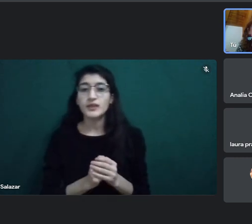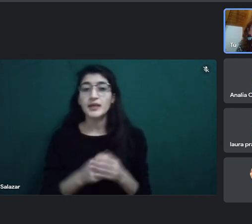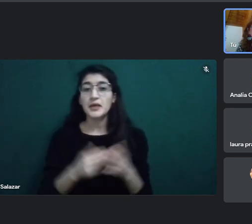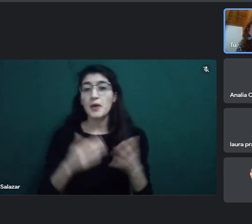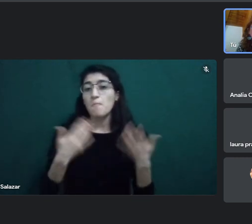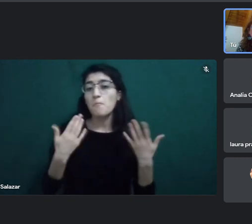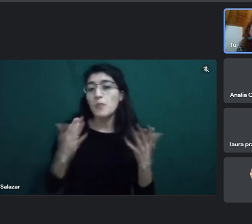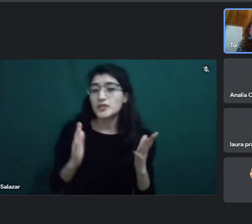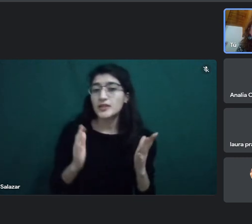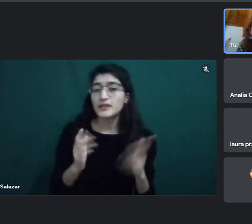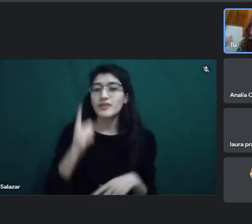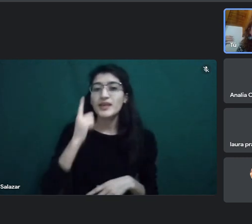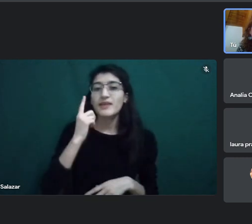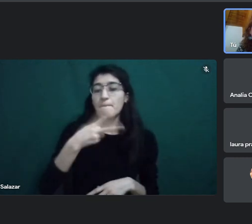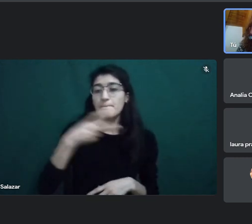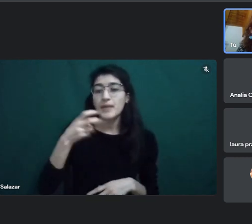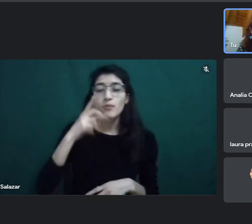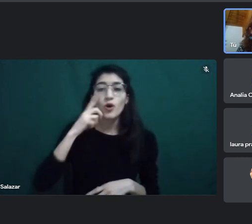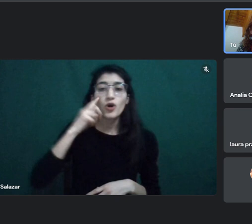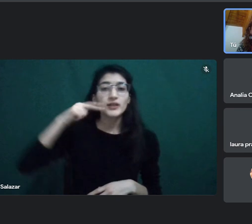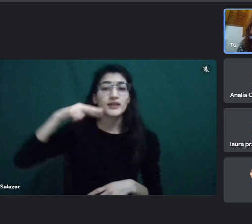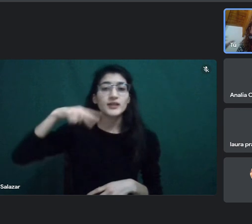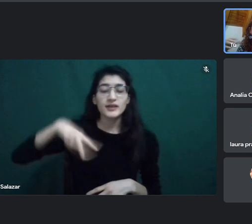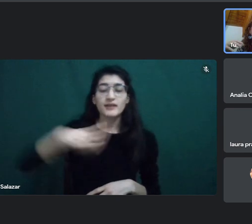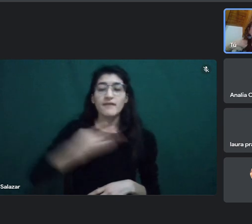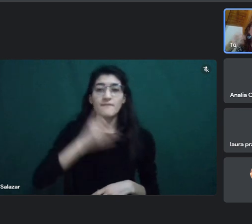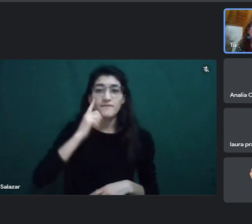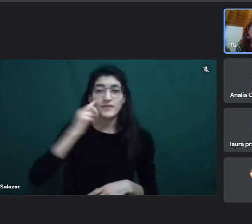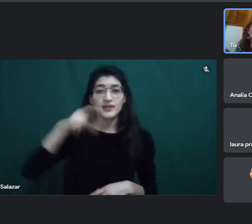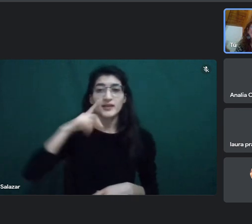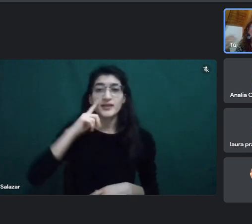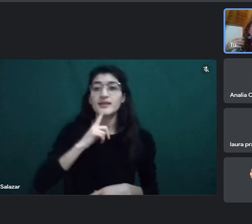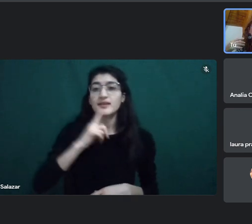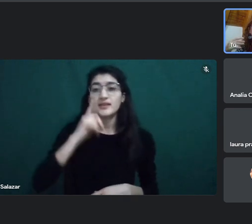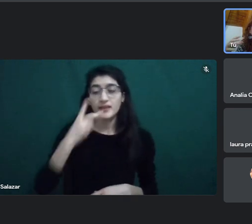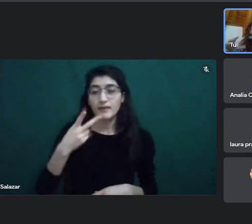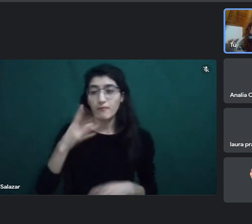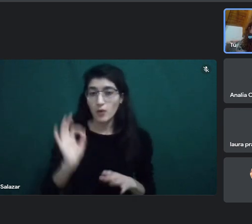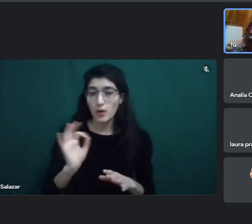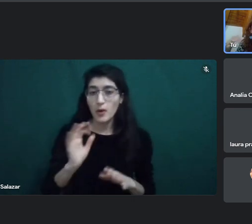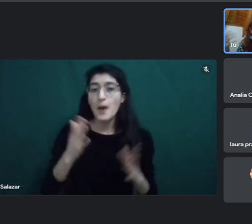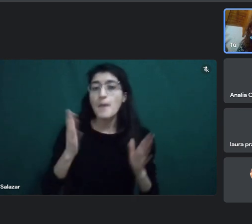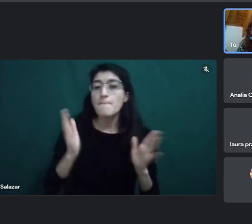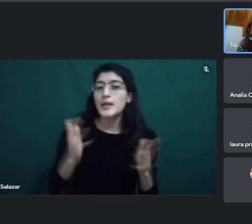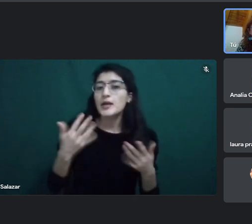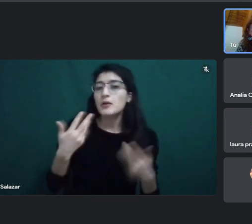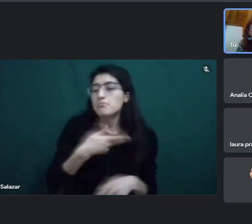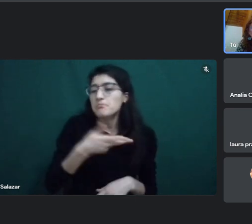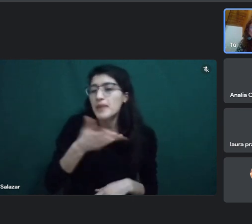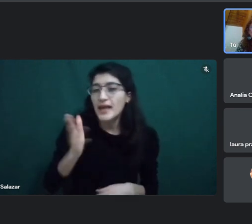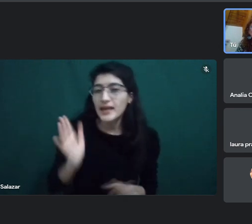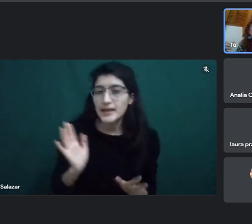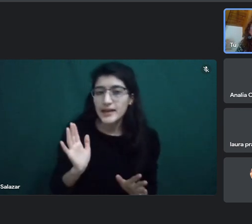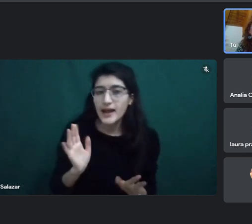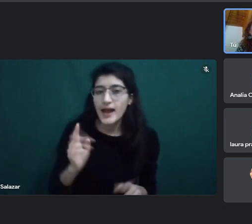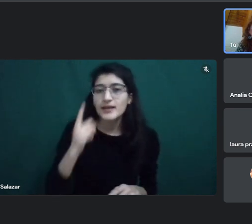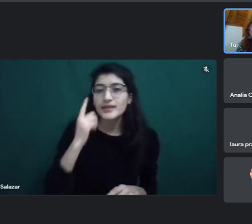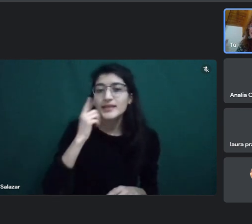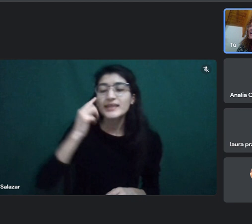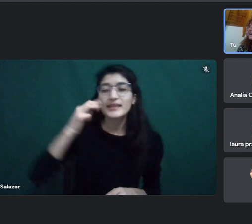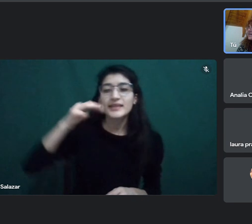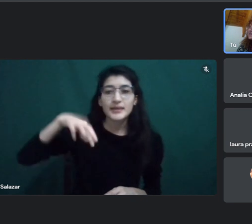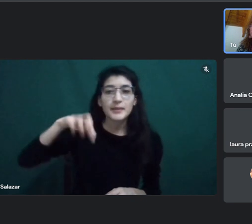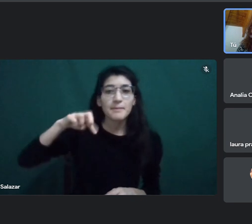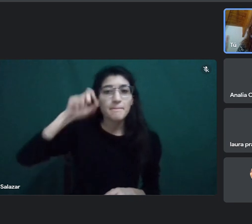¿Sí? O sea, aparece sacar, pero en general lo que se dice el imperativo, cuando se da una orden,